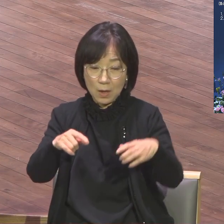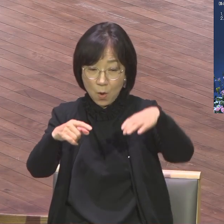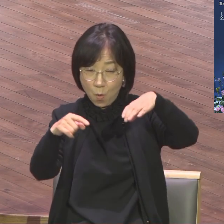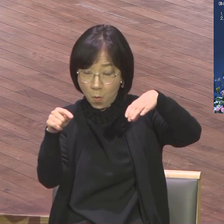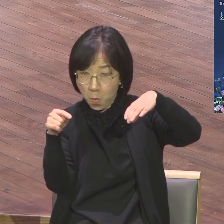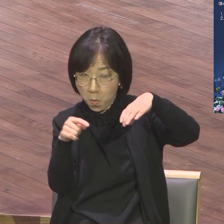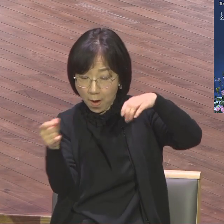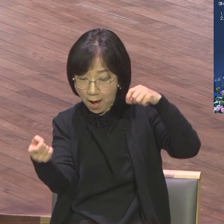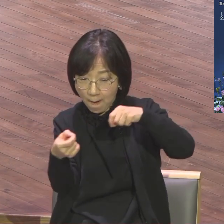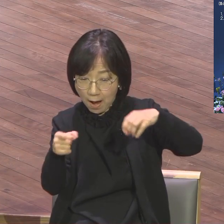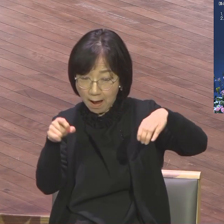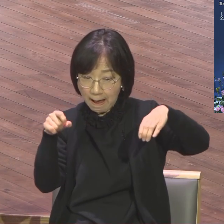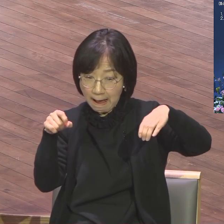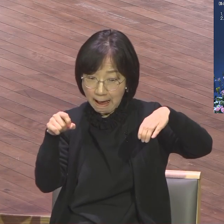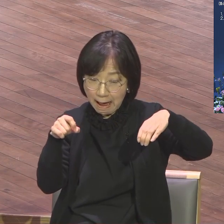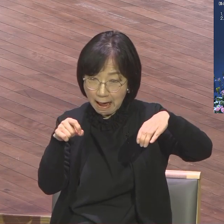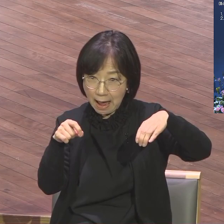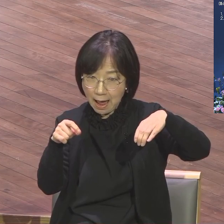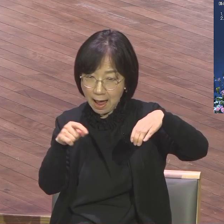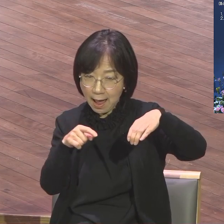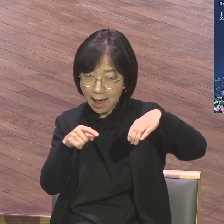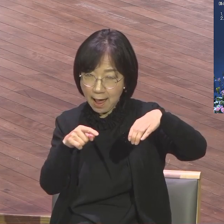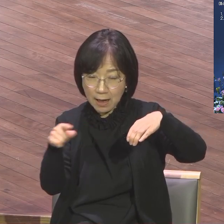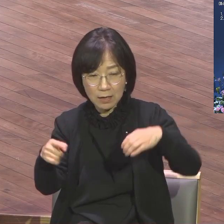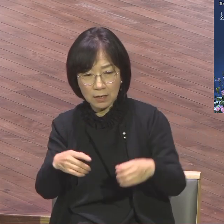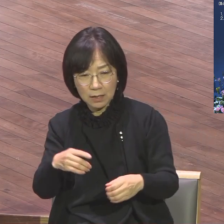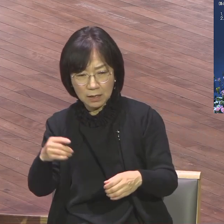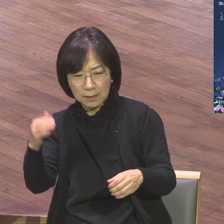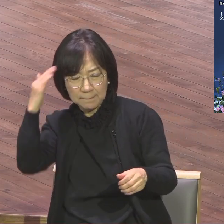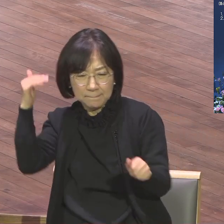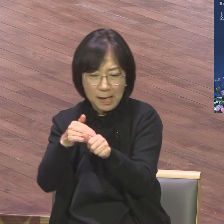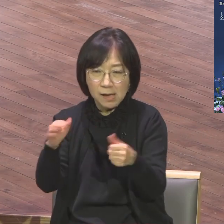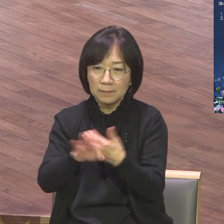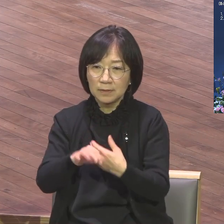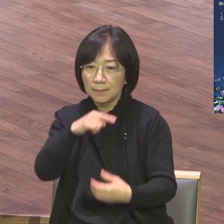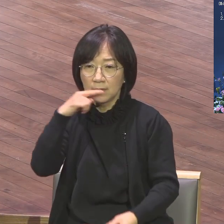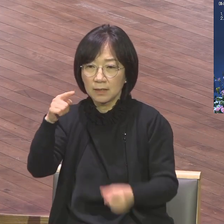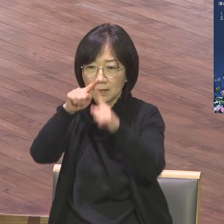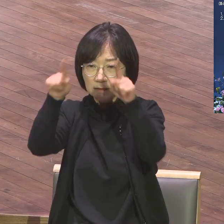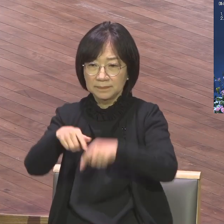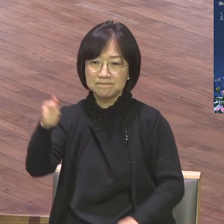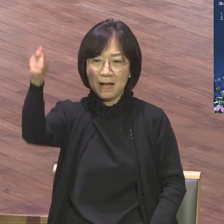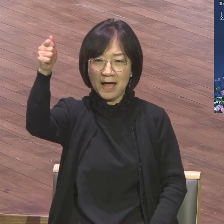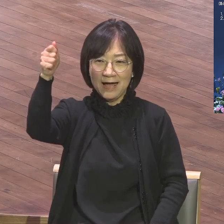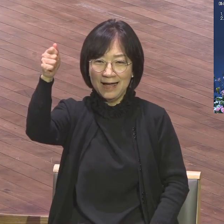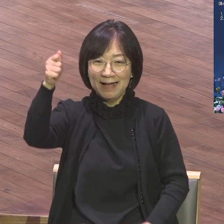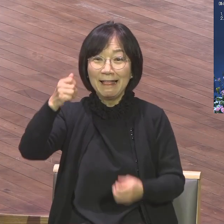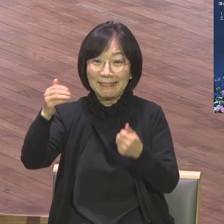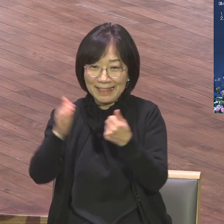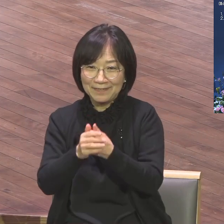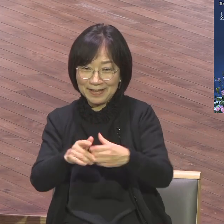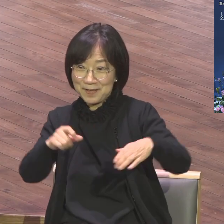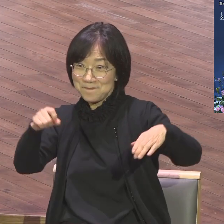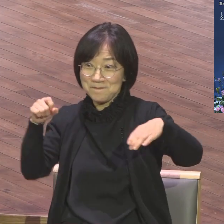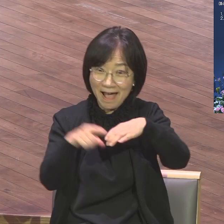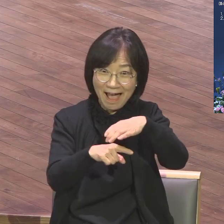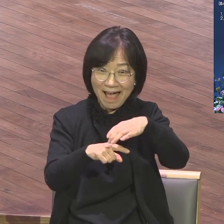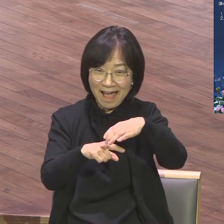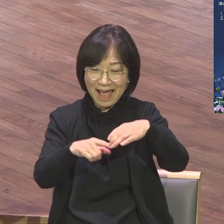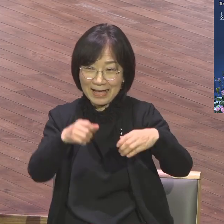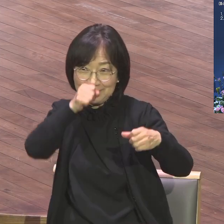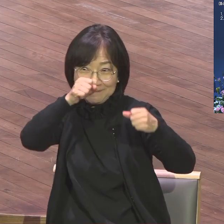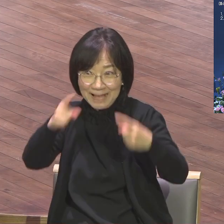때문에 그런 액션을 취하다가 나중에 어떤 사람들은 뭐 심판이 바로 경고 퇴장까지